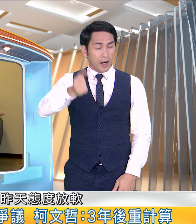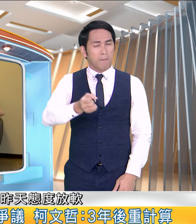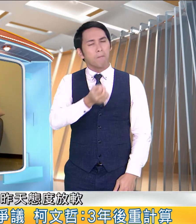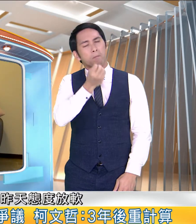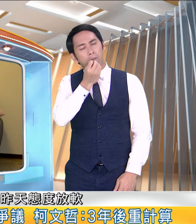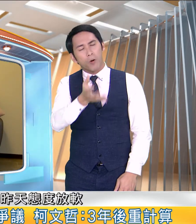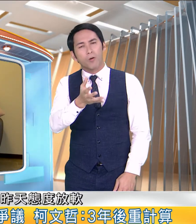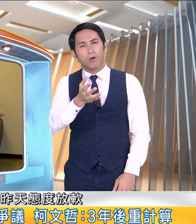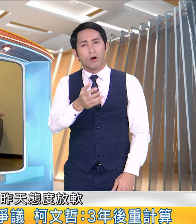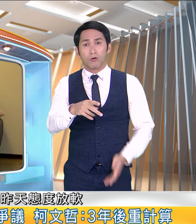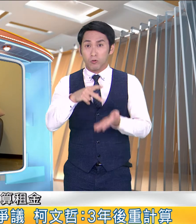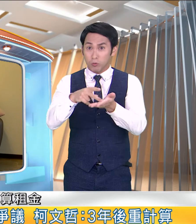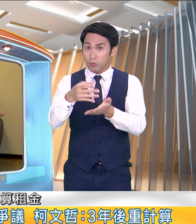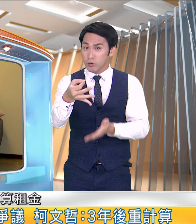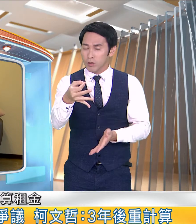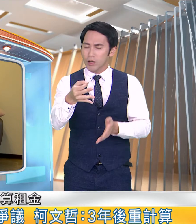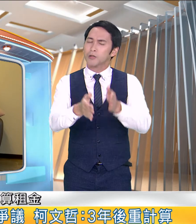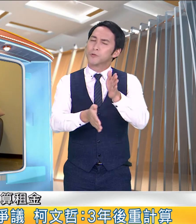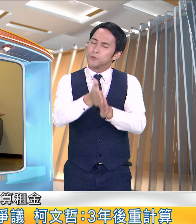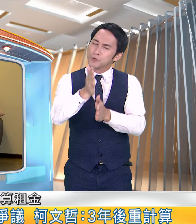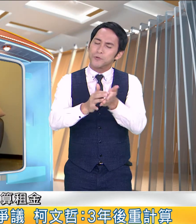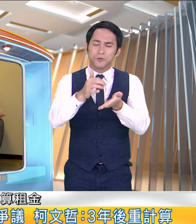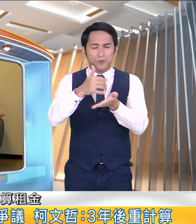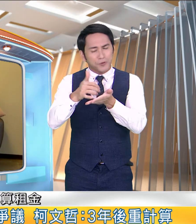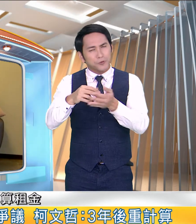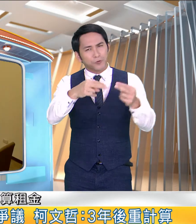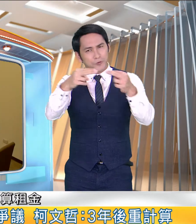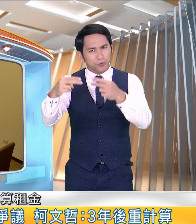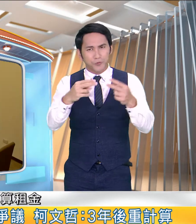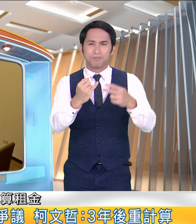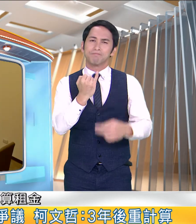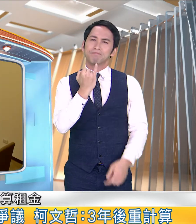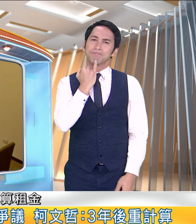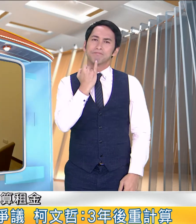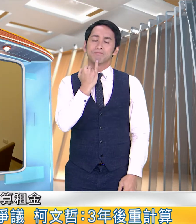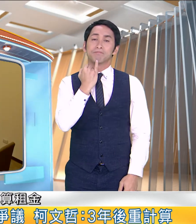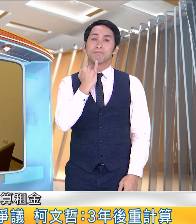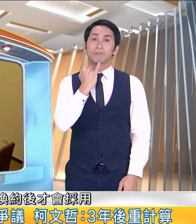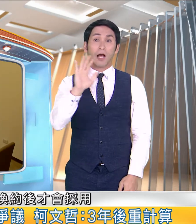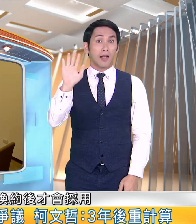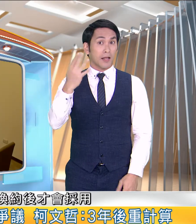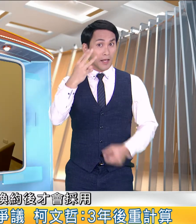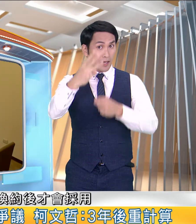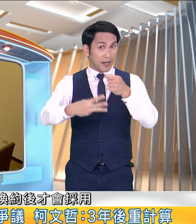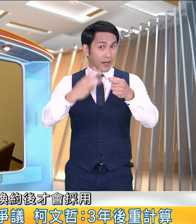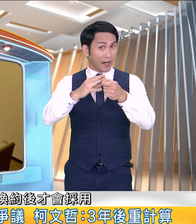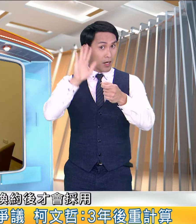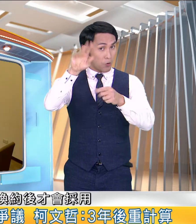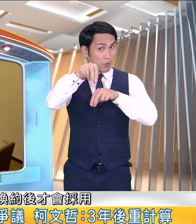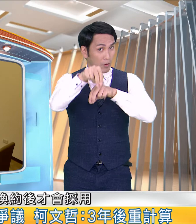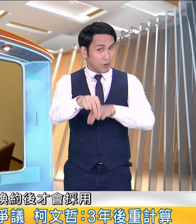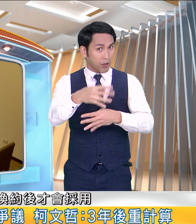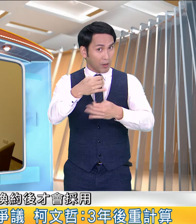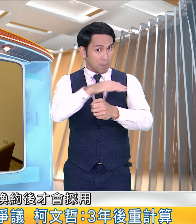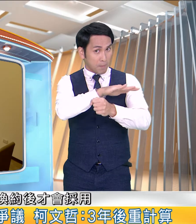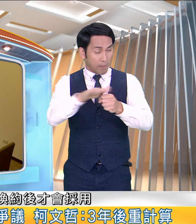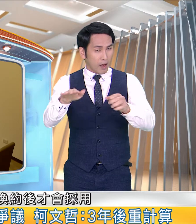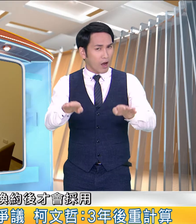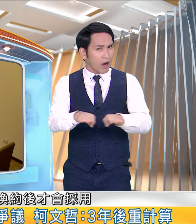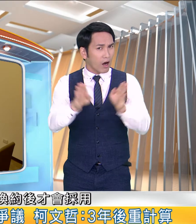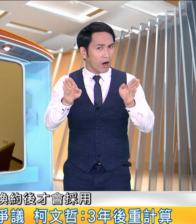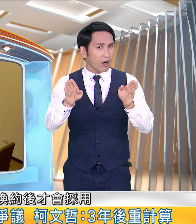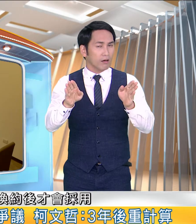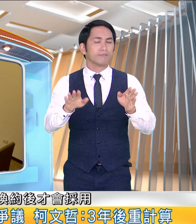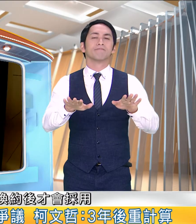天是态度放软，表示愿意重新计算租金，不过要等到三年换约之